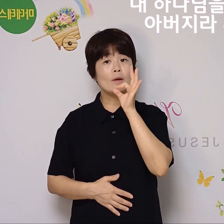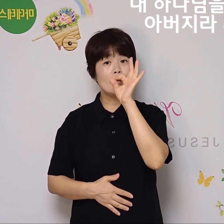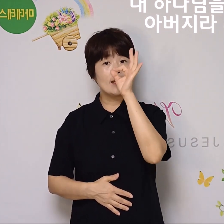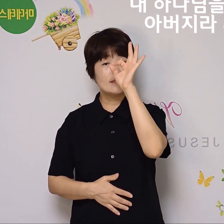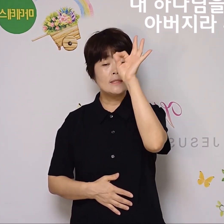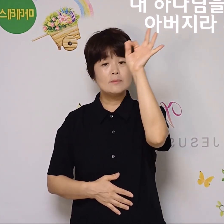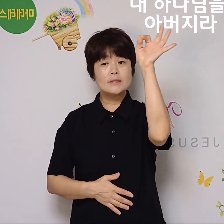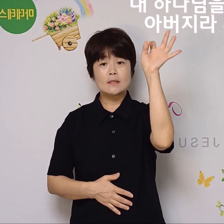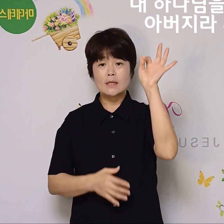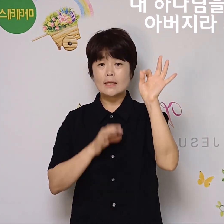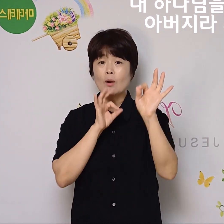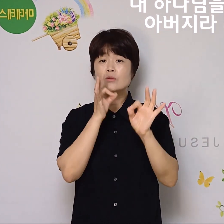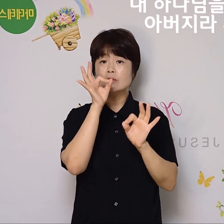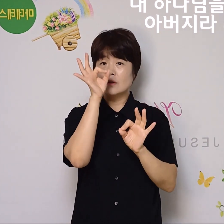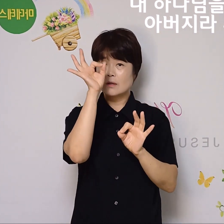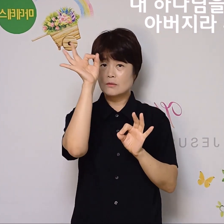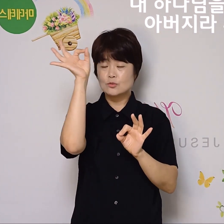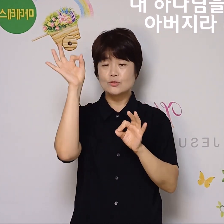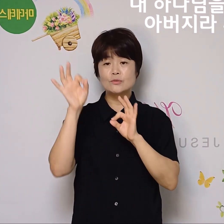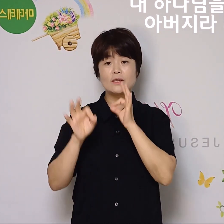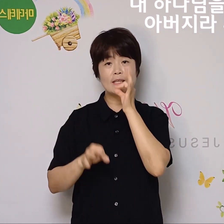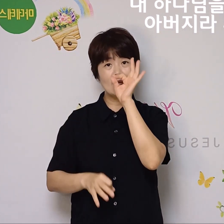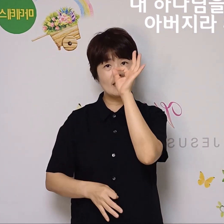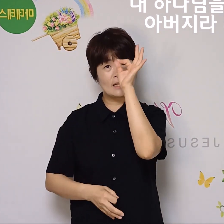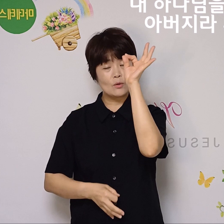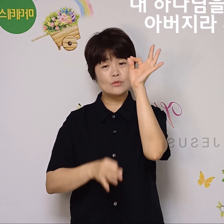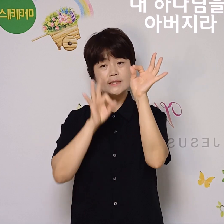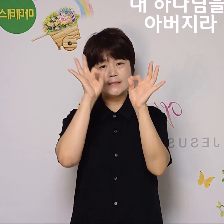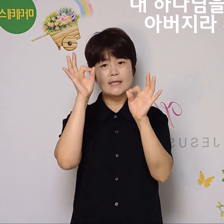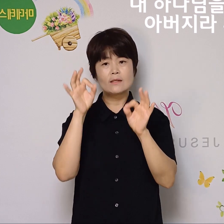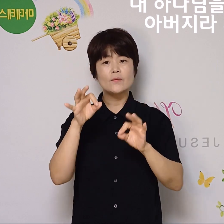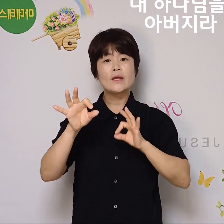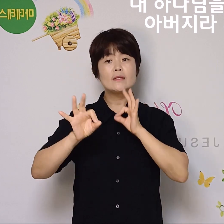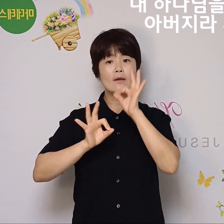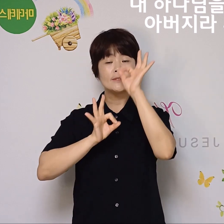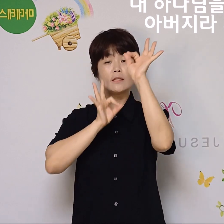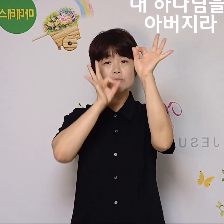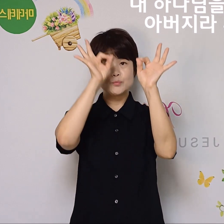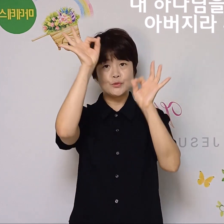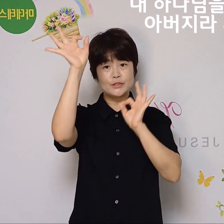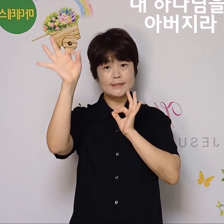원래 흘리면서 이렇게 나오는 거예요. 이렇게 약간 굴리듯이 하는 건데 그냥 여기서